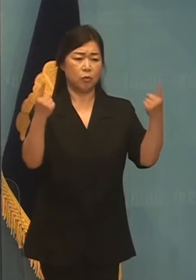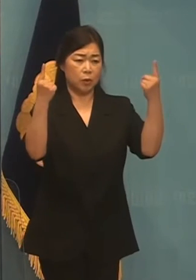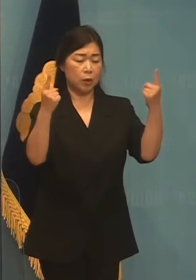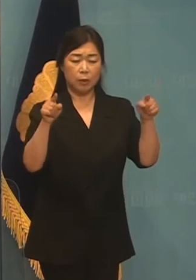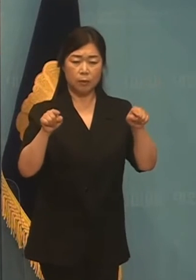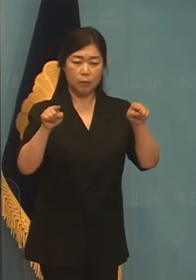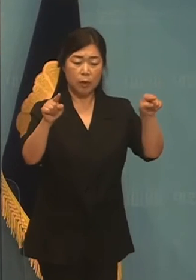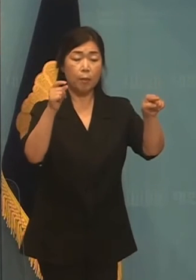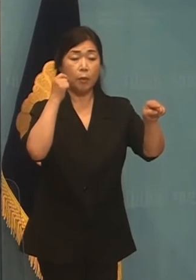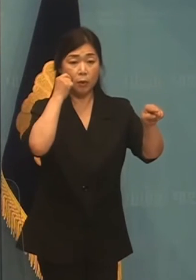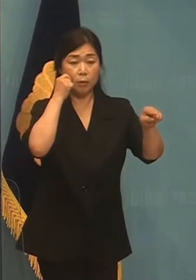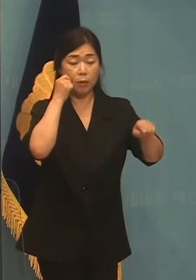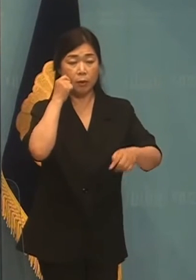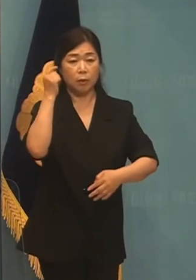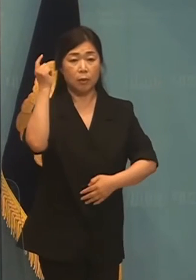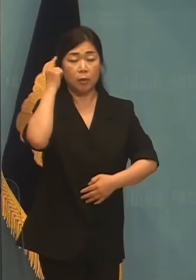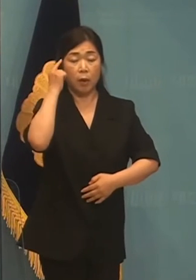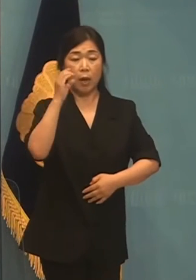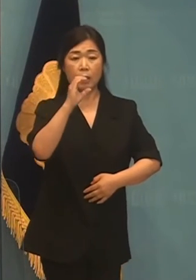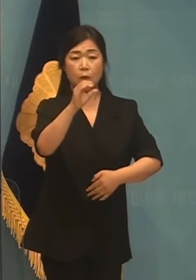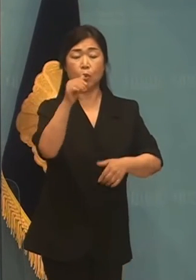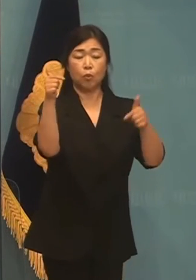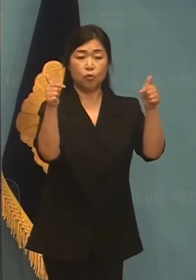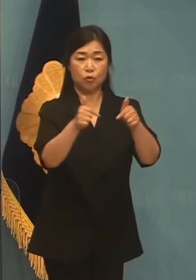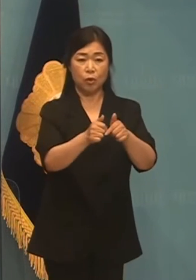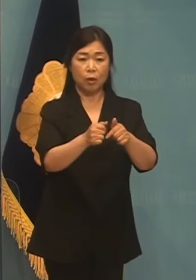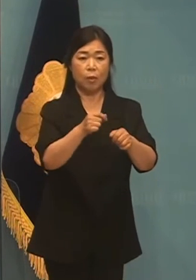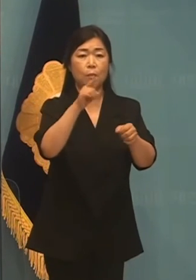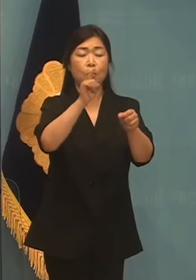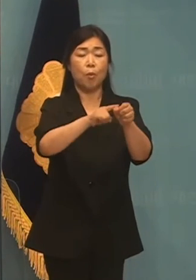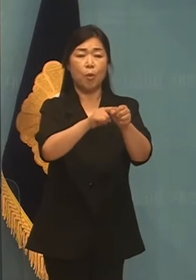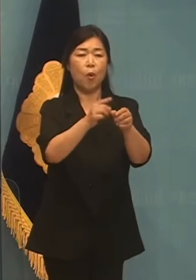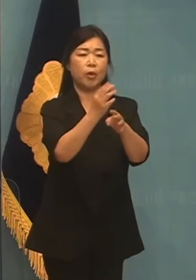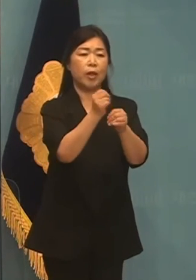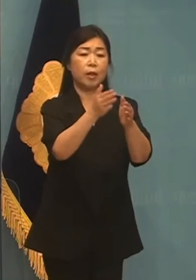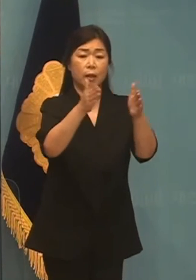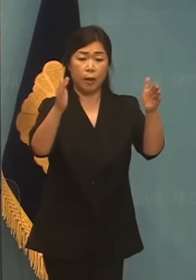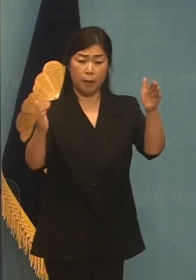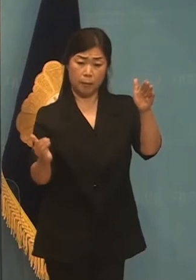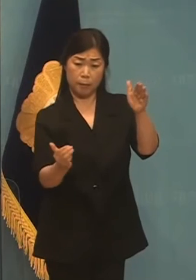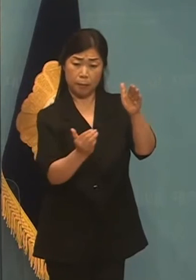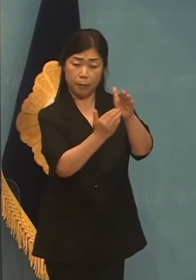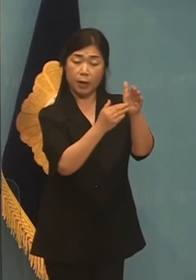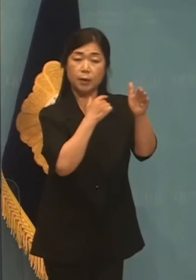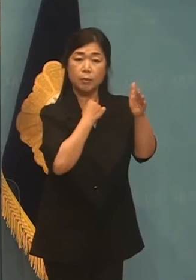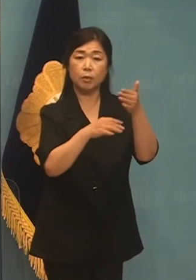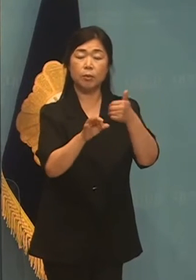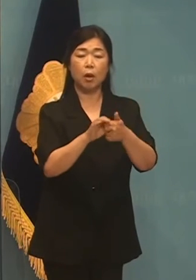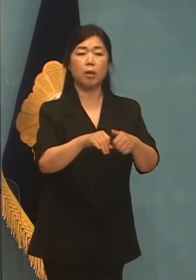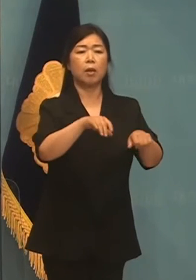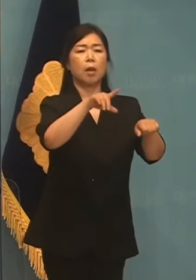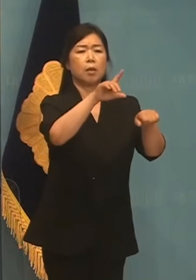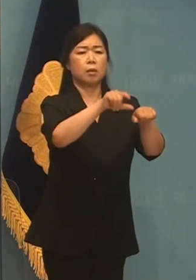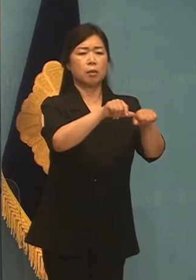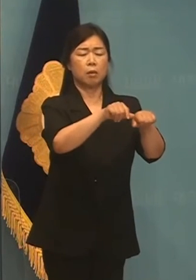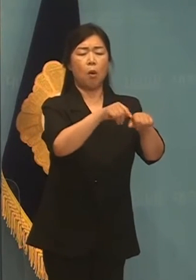견해입니다. 탄소 중립을 목표 기간 내에 도달하려면 세워둔